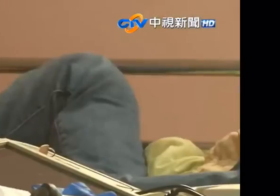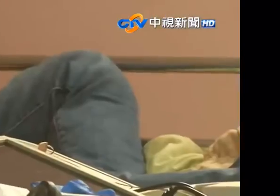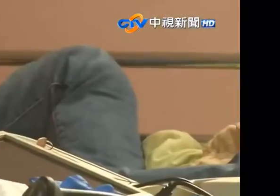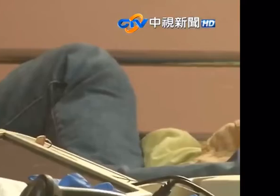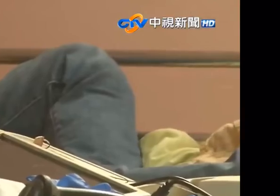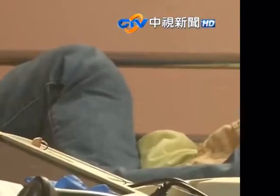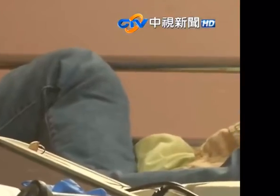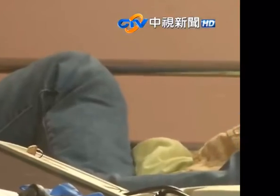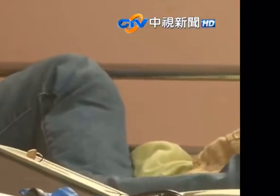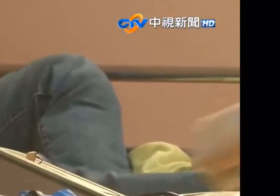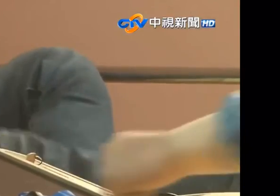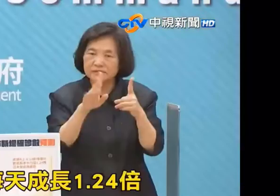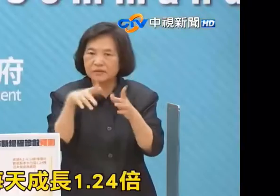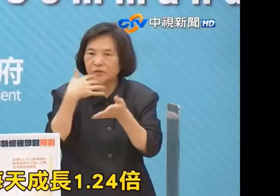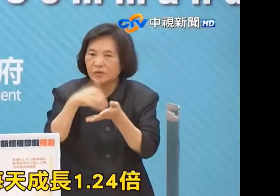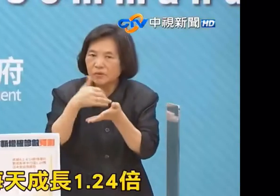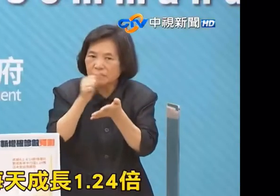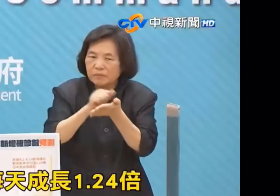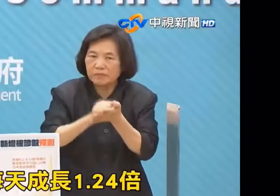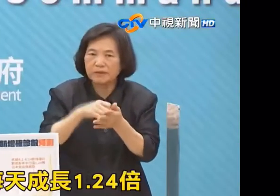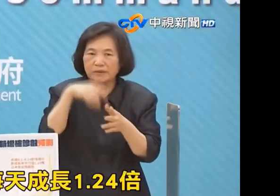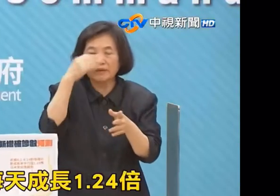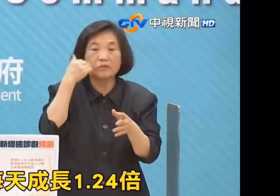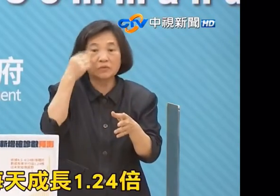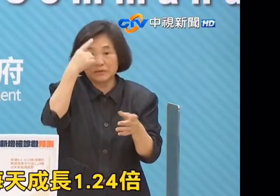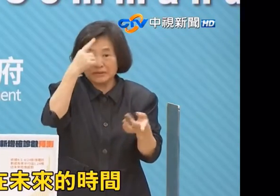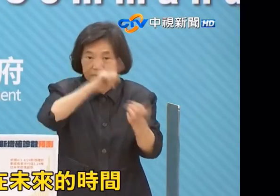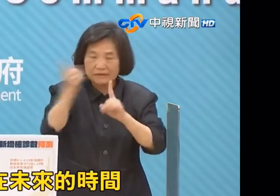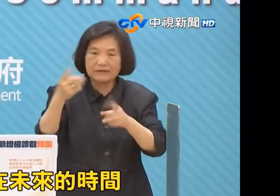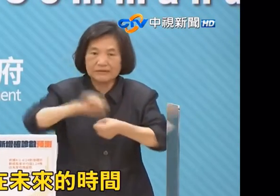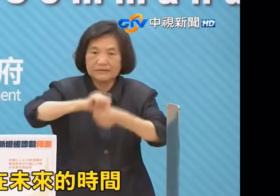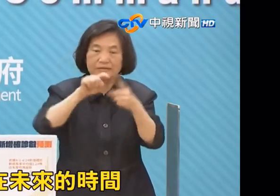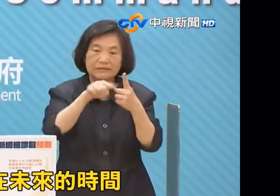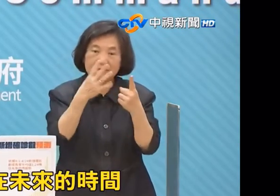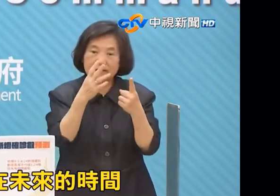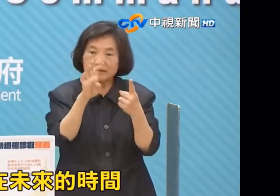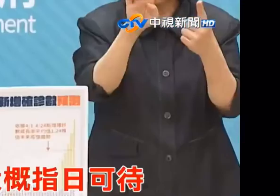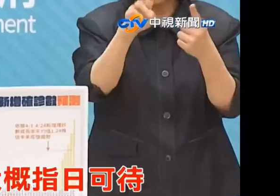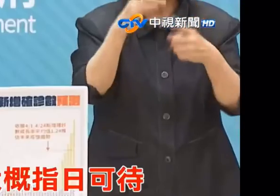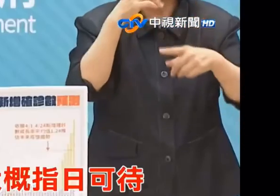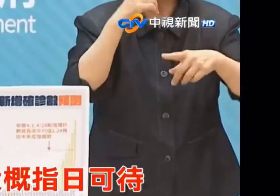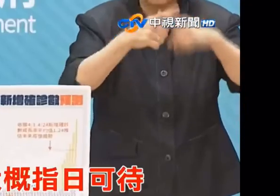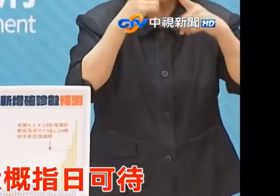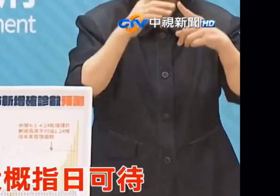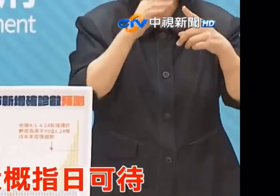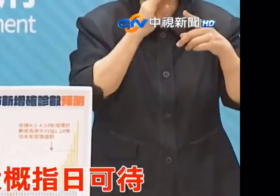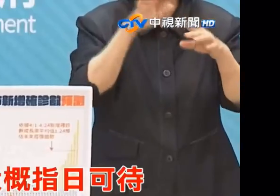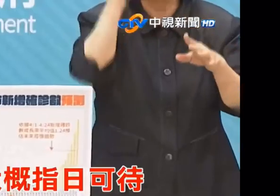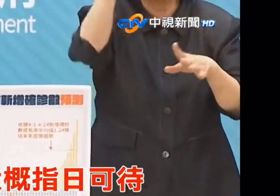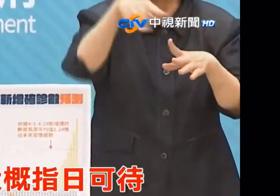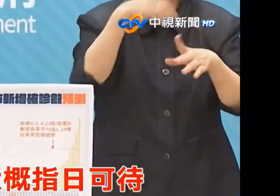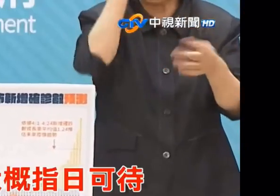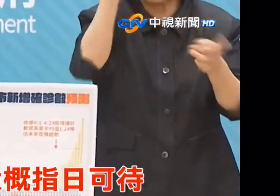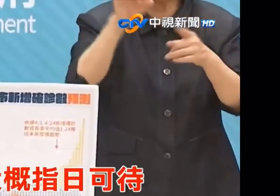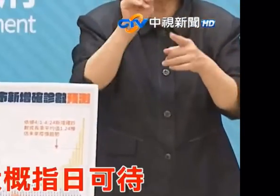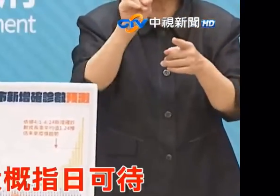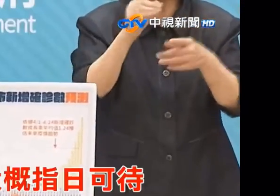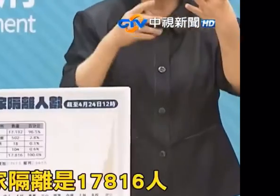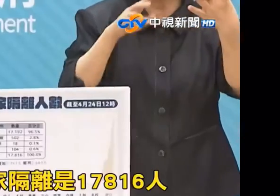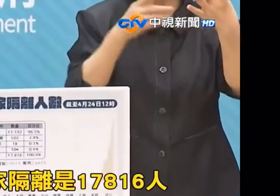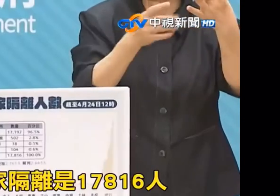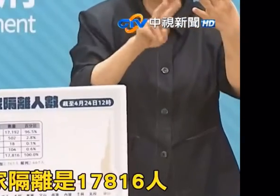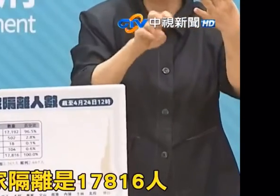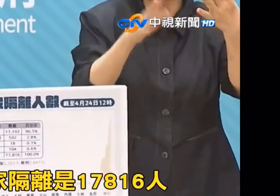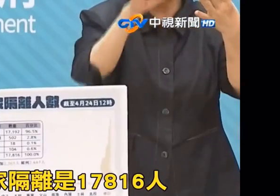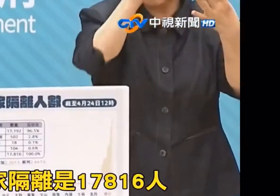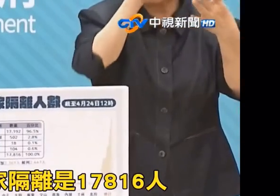北市很快会谢谢收看。 每天成长1.24倍，其实在未来的时间破万大概指日可待。